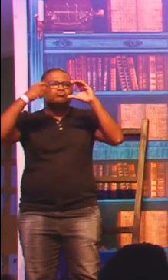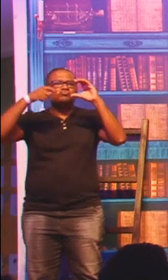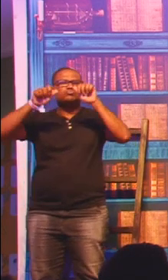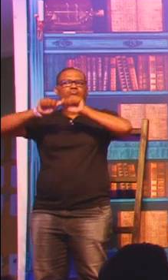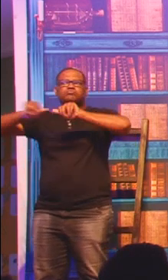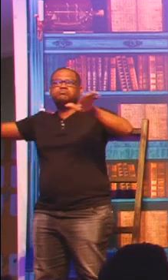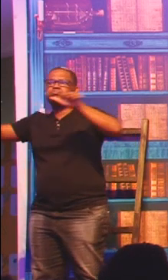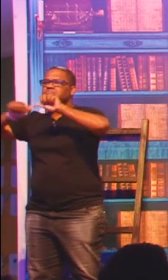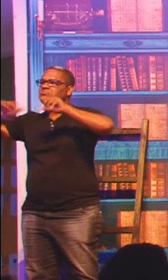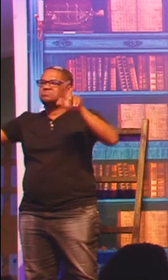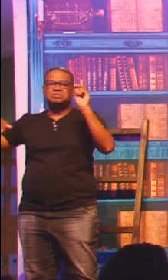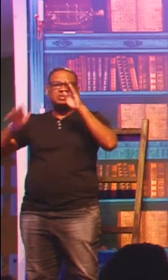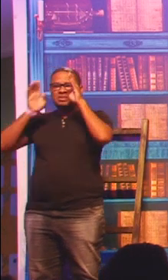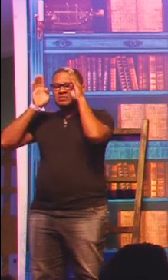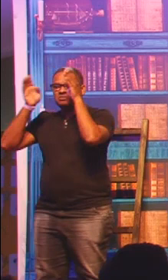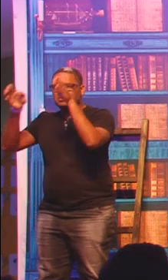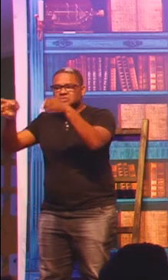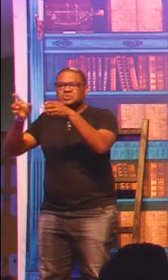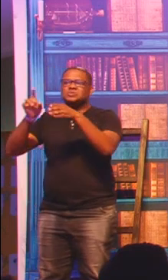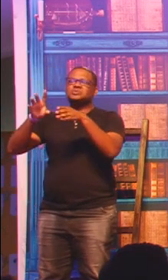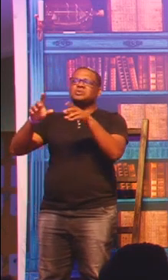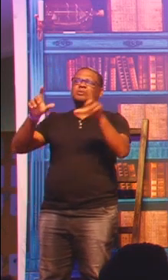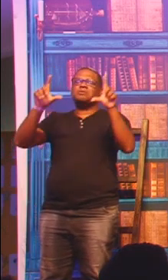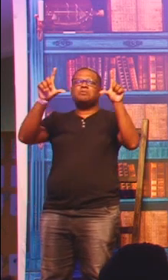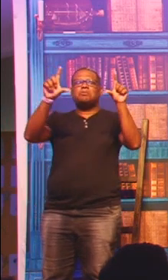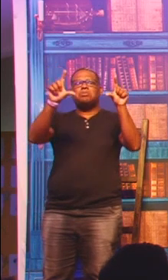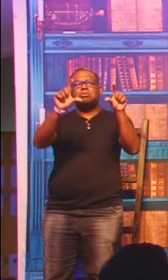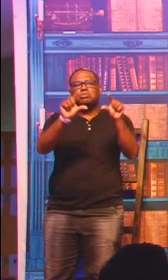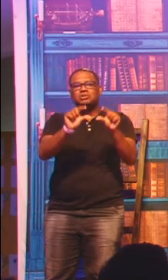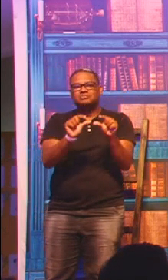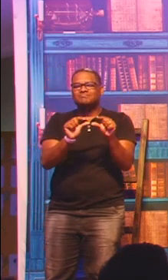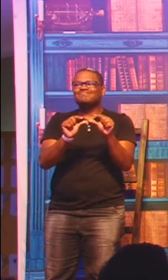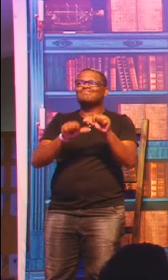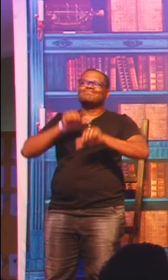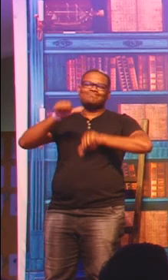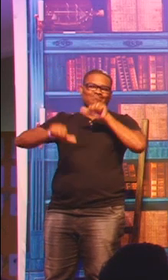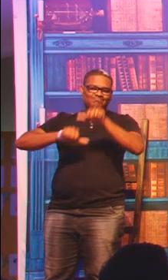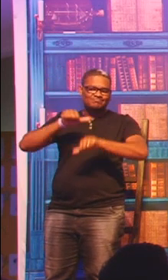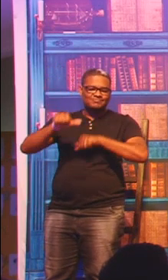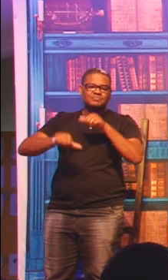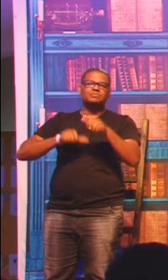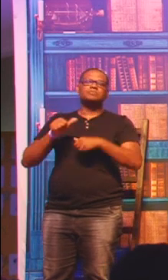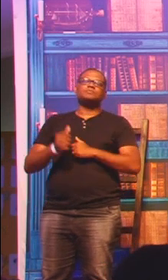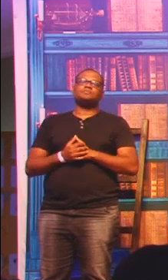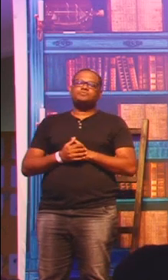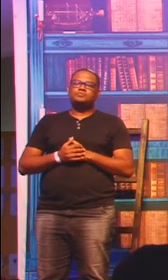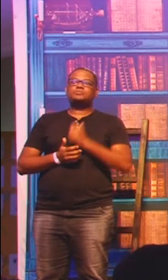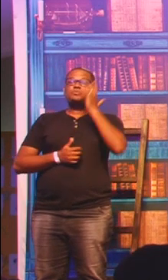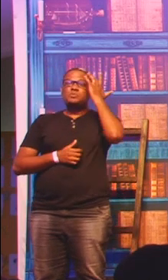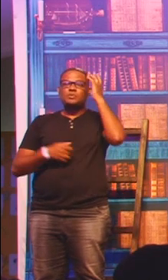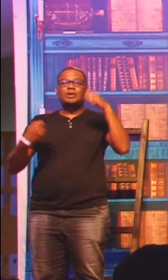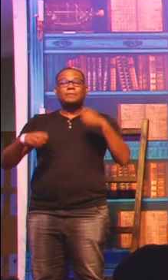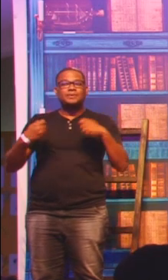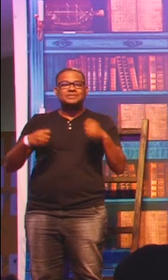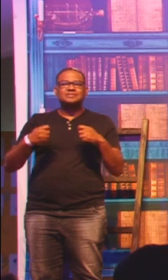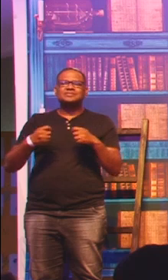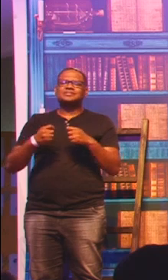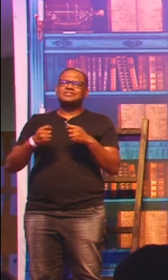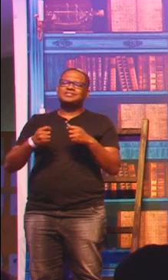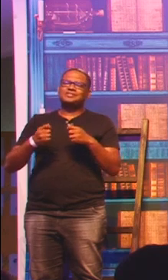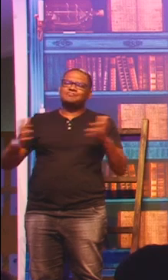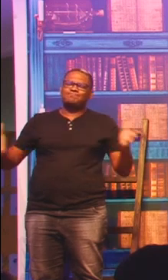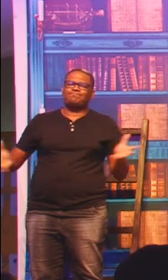muito restritos, a circulação diminuiu, mudou muita coisa, né? Eu acho que a gente precisa fomentar a